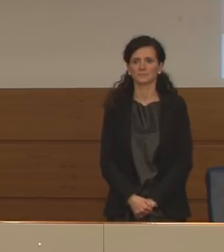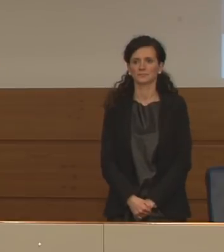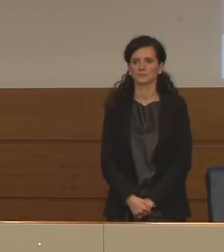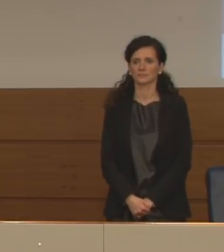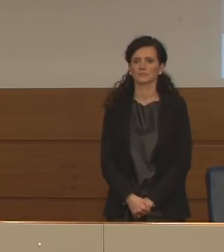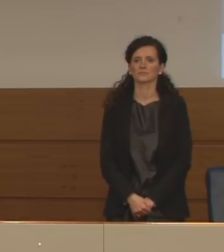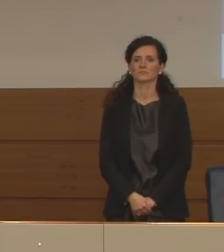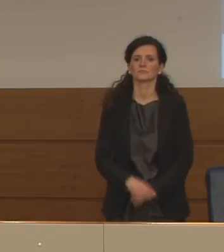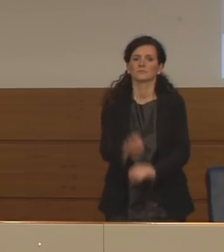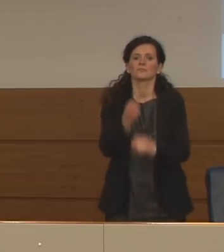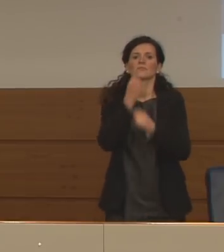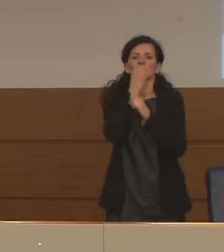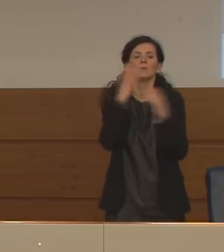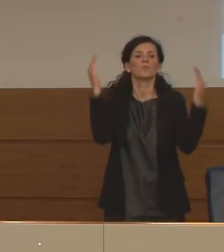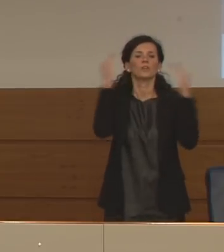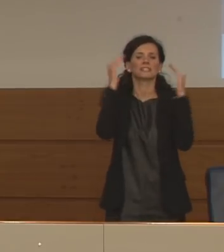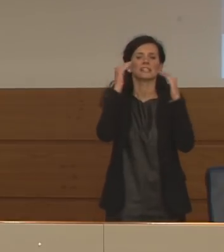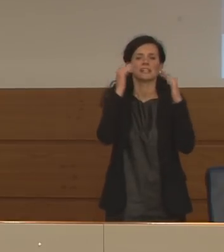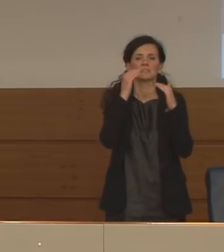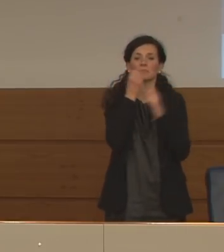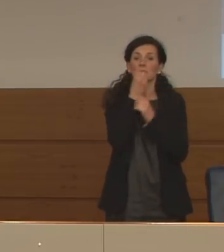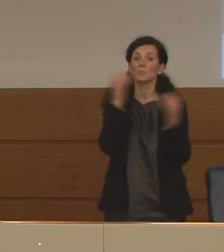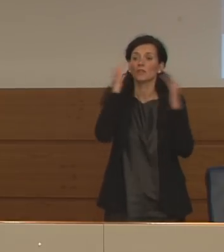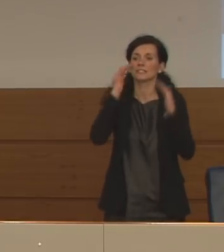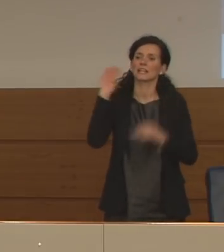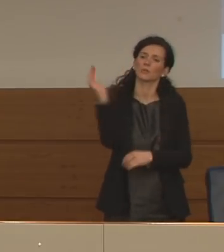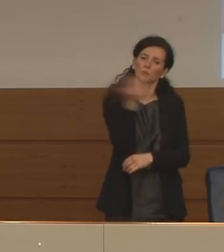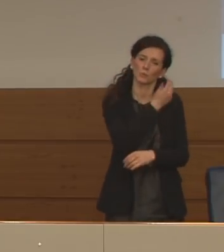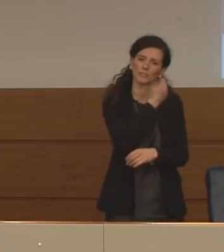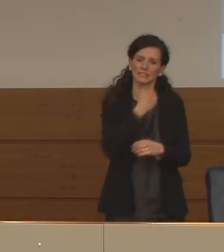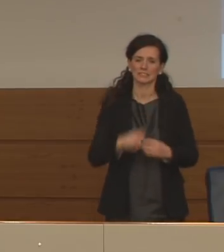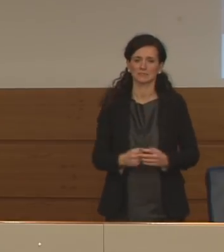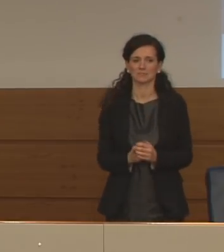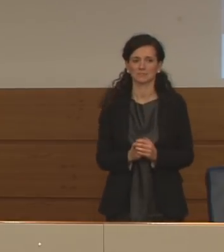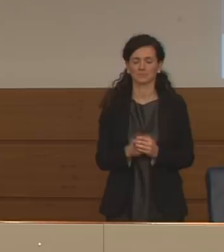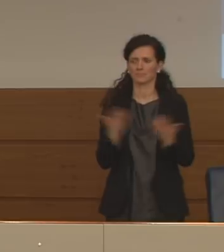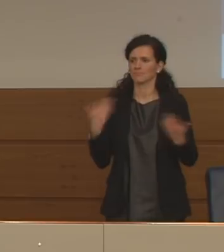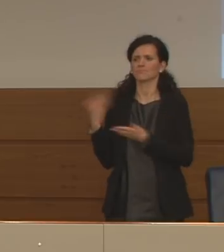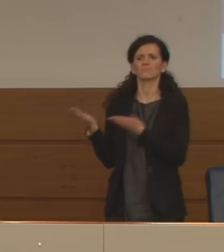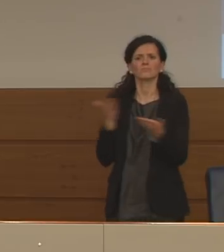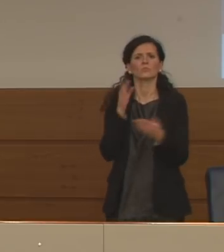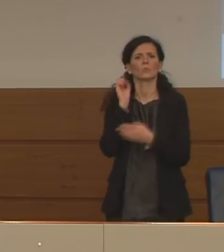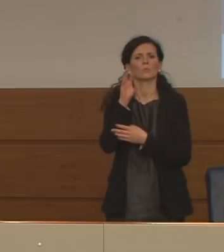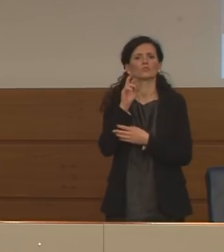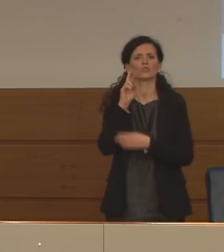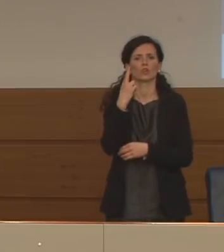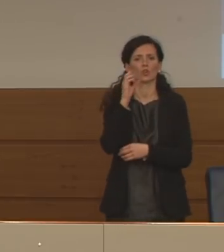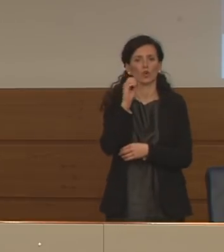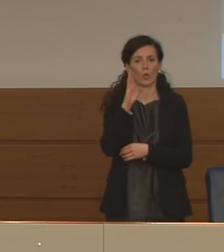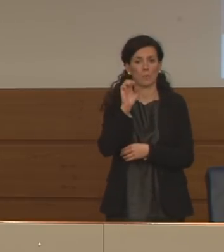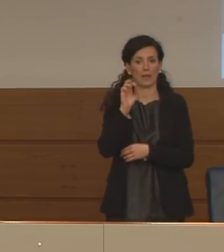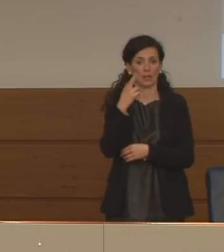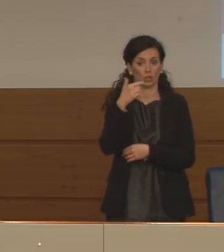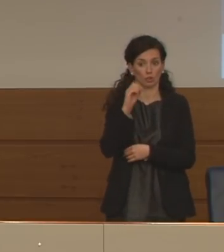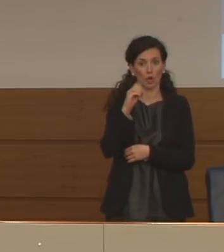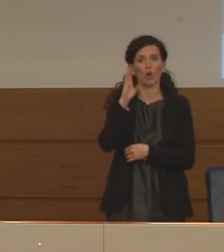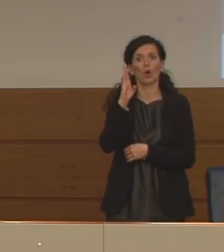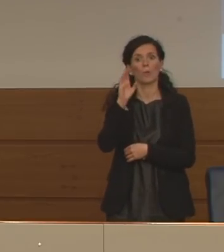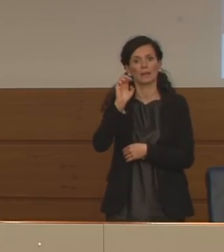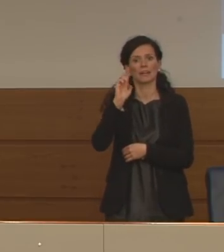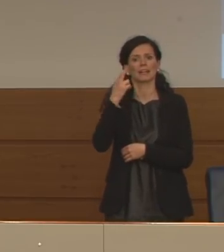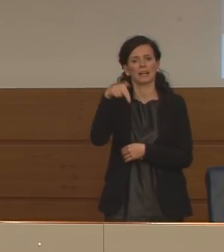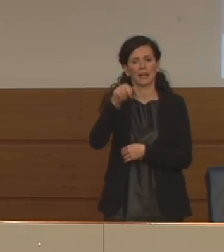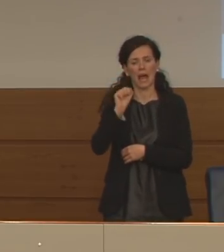buonasera buonasera a tutti intanto presento il professor roberto bernabei e qui accanto a